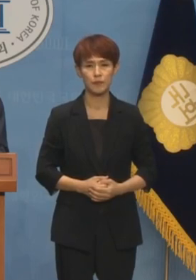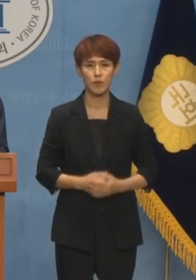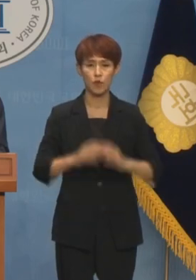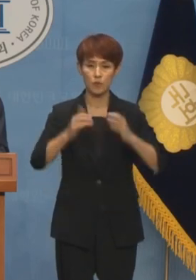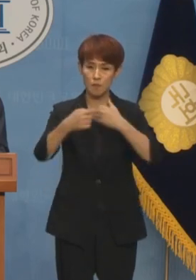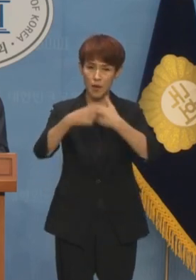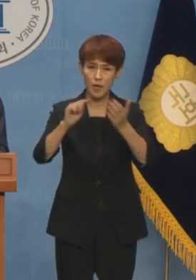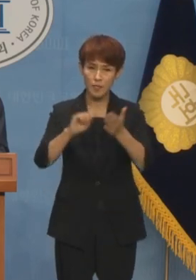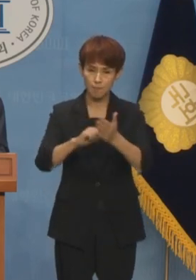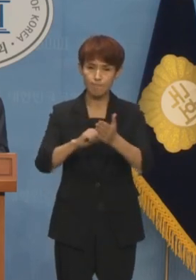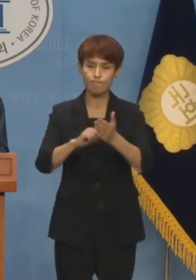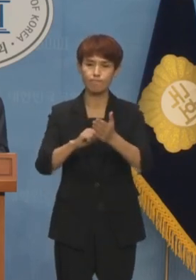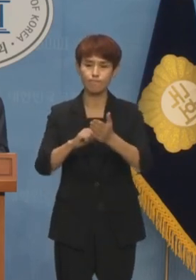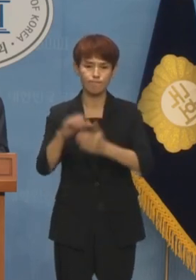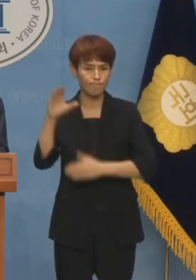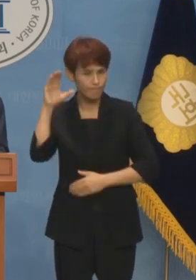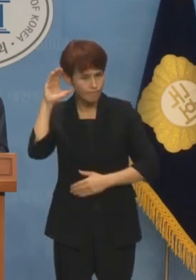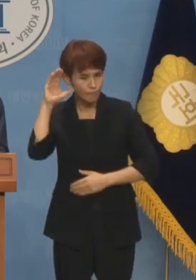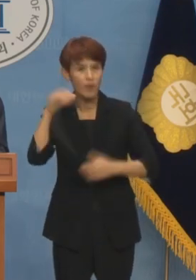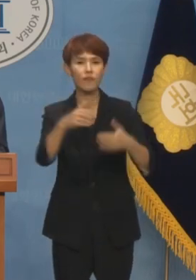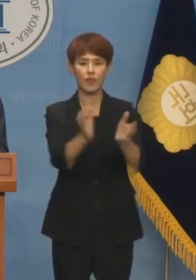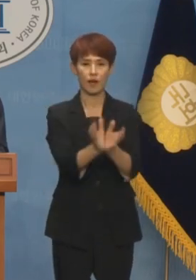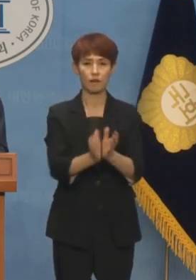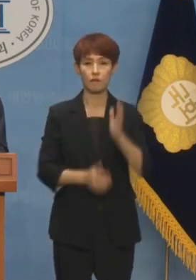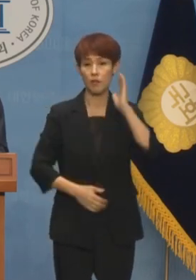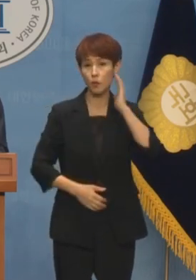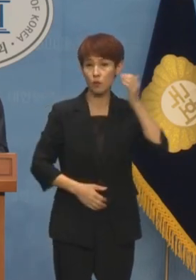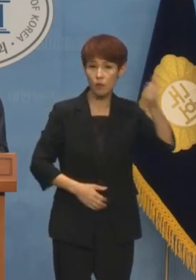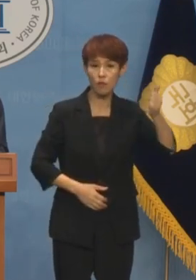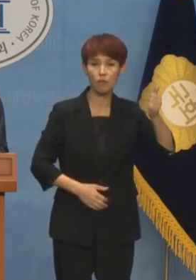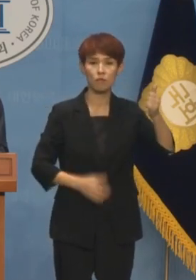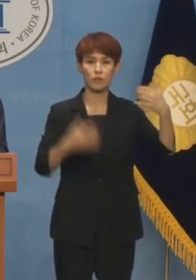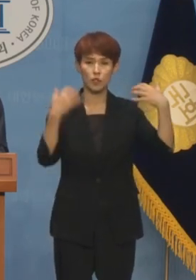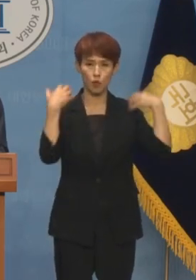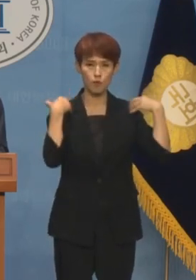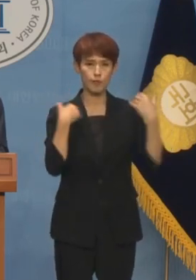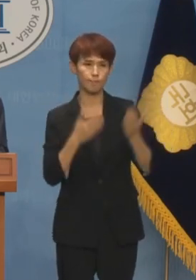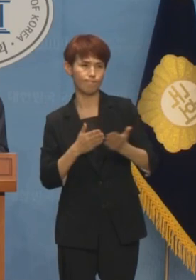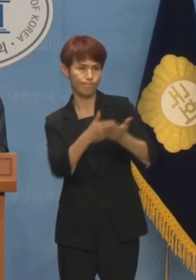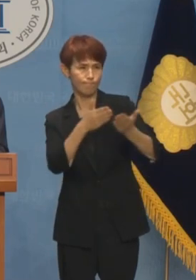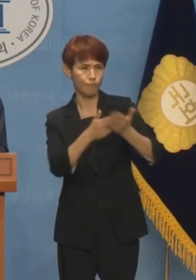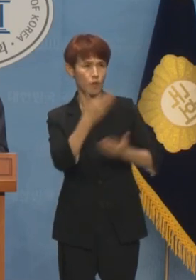민심을 대언하는 당, 대통령과 정부에 제대로 말하는 당,